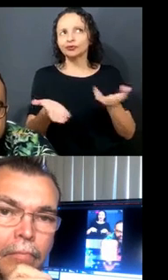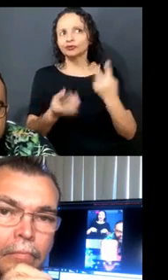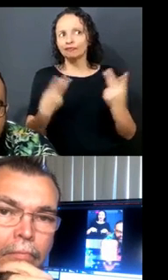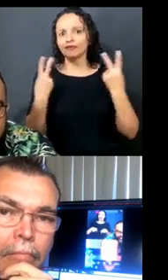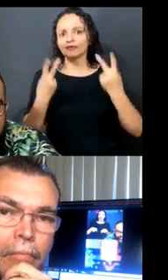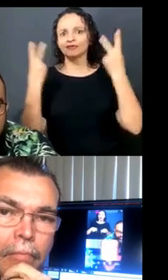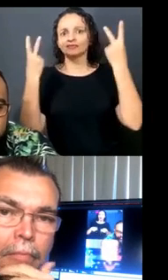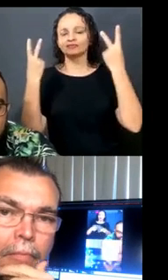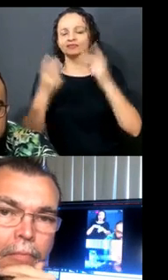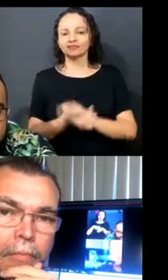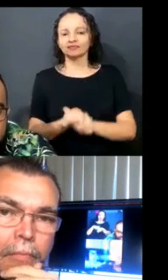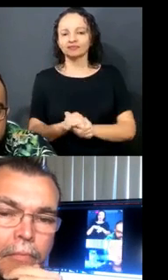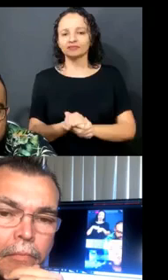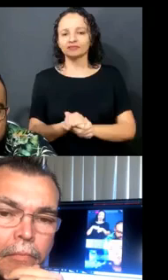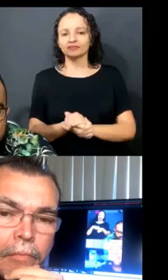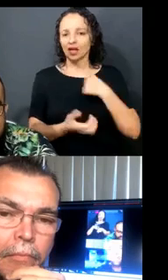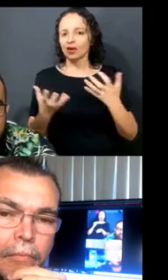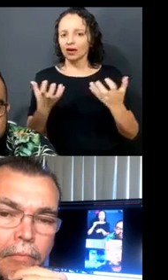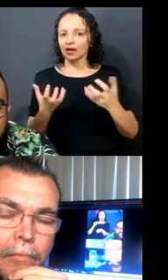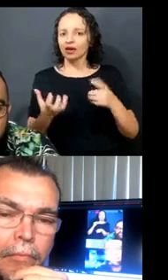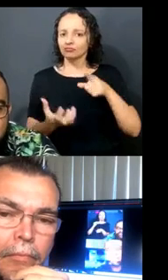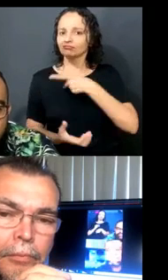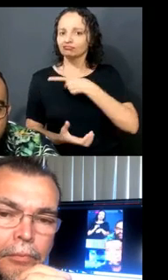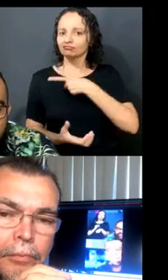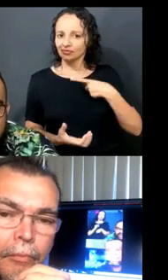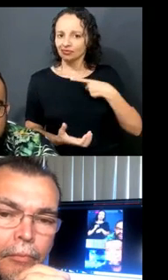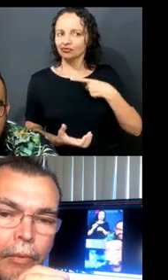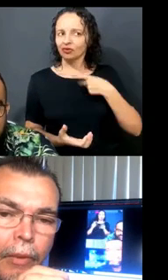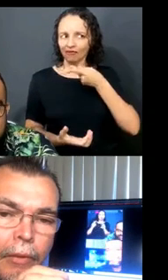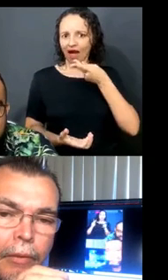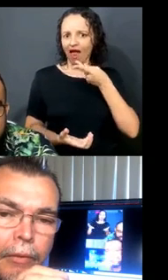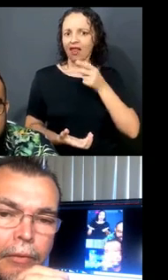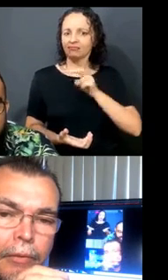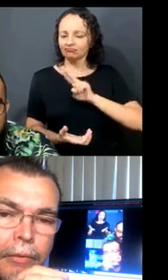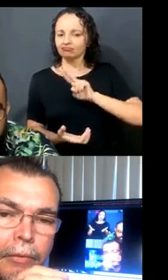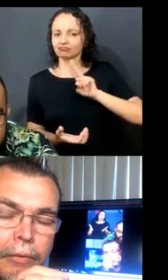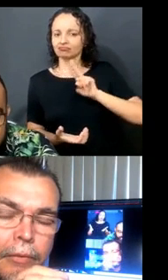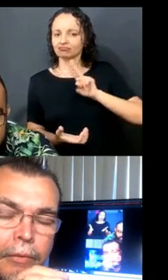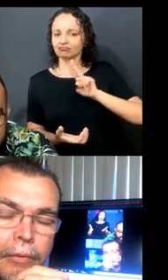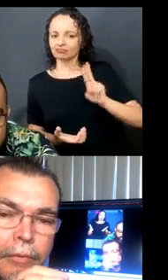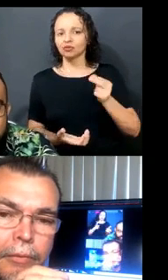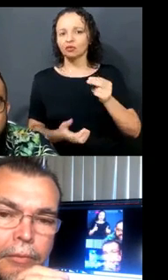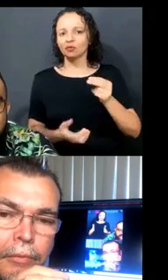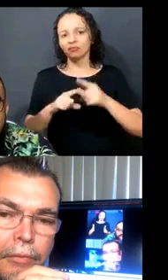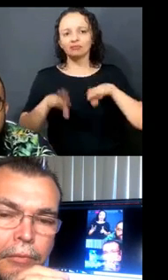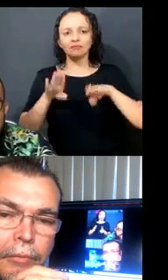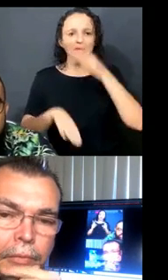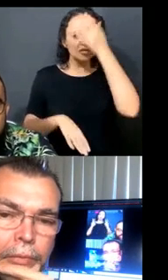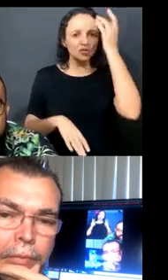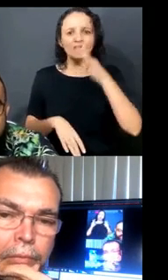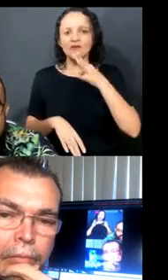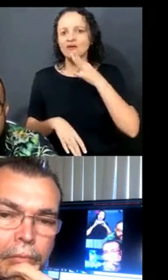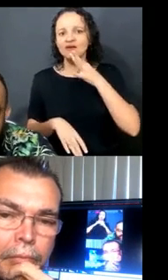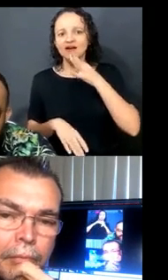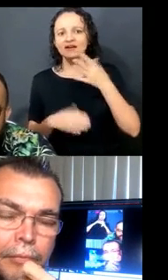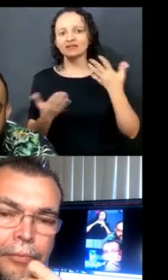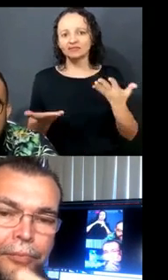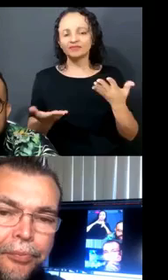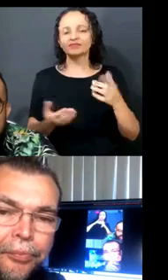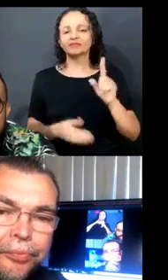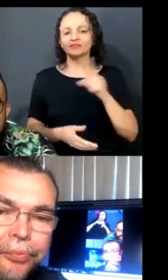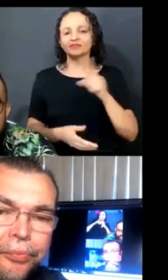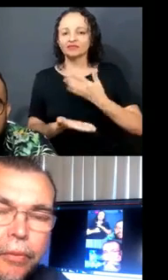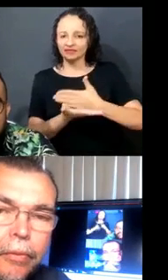digital nos dias atuais. E eu pediria que o pastor se apresentar, talvez tenha algumas pessoas que não o conhecem, não é?